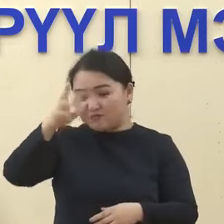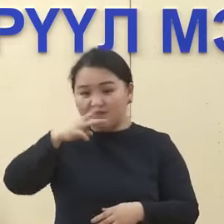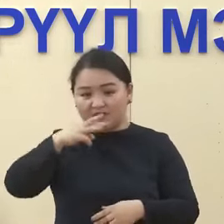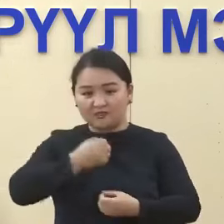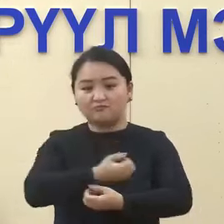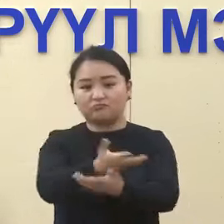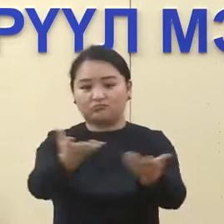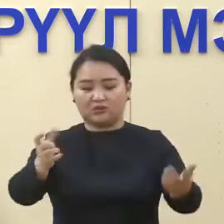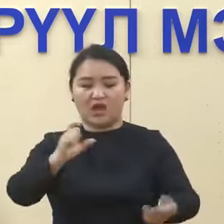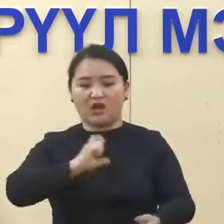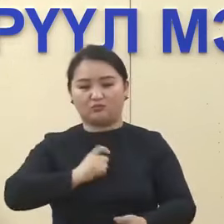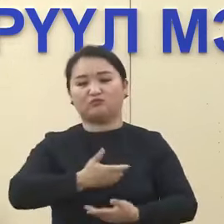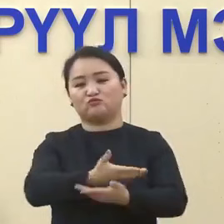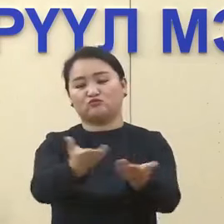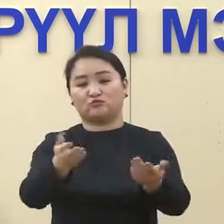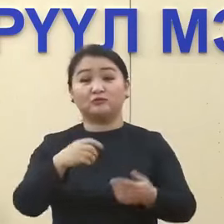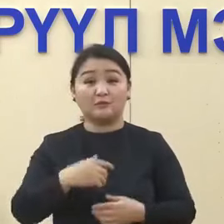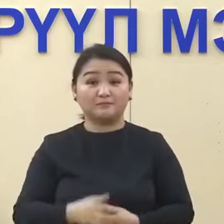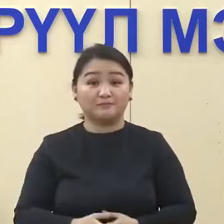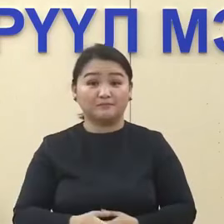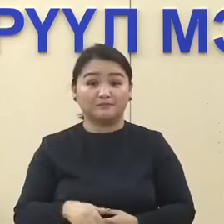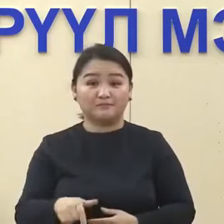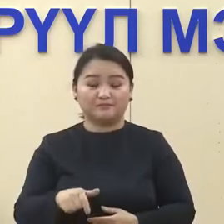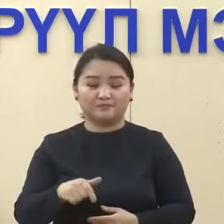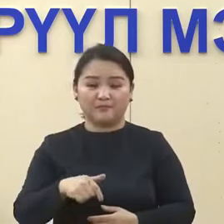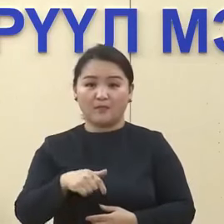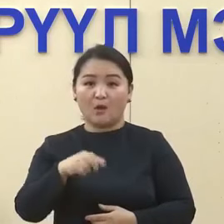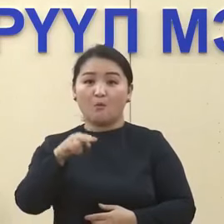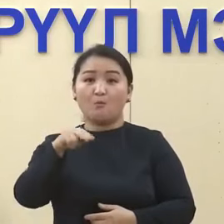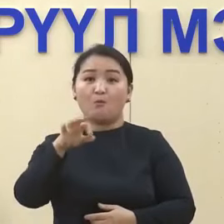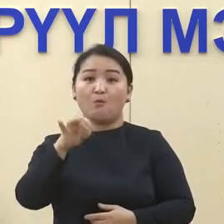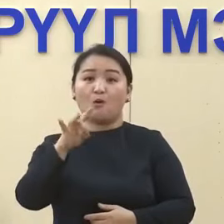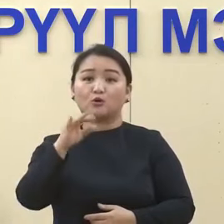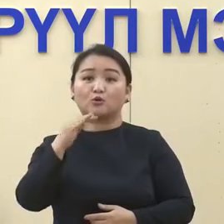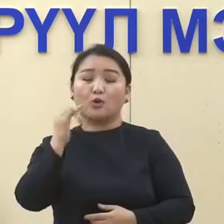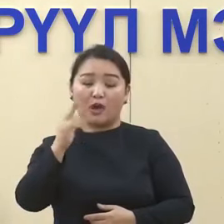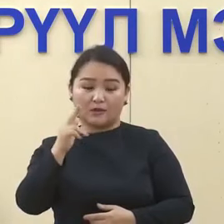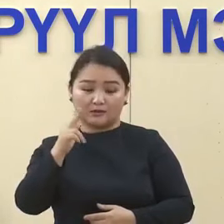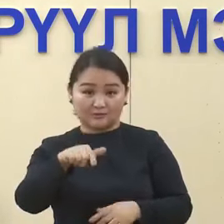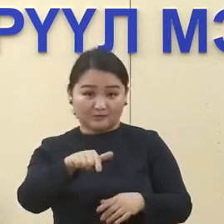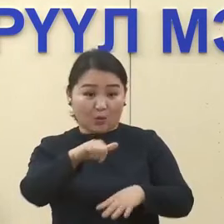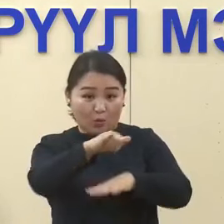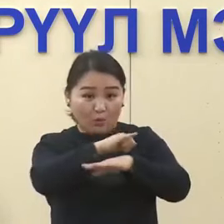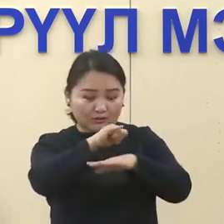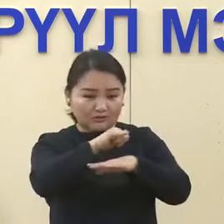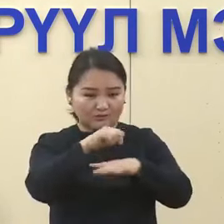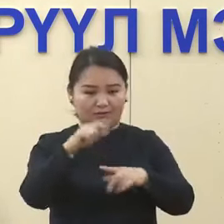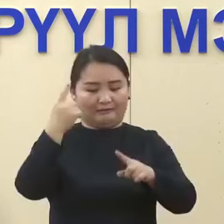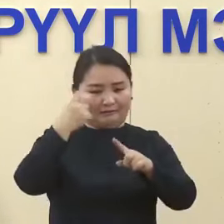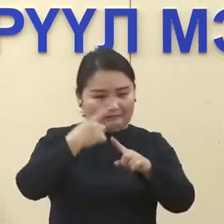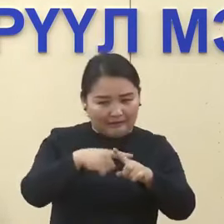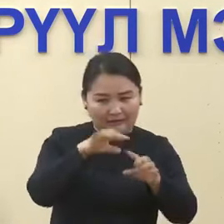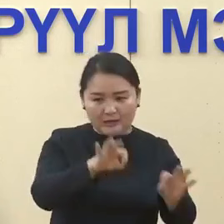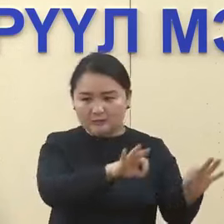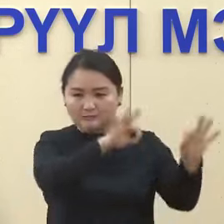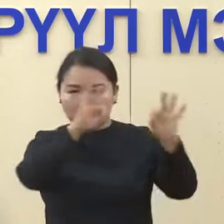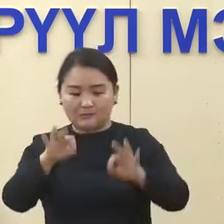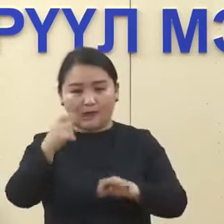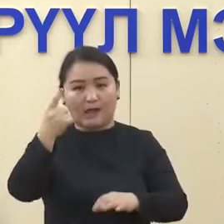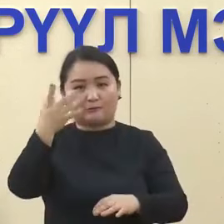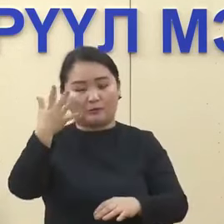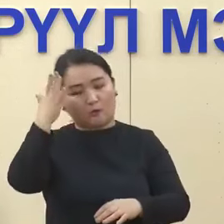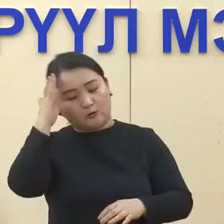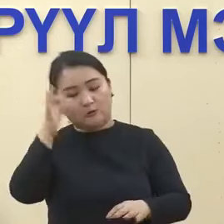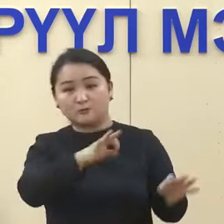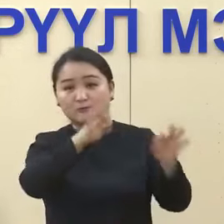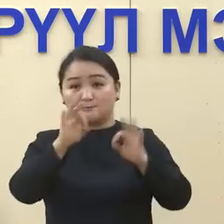байна. За, Португал улсад тогтоосон байсан онц байдлыг дахин 15 өдрөөр сунгах шийдвэрийг тус улсын парламент гаргасан